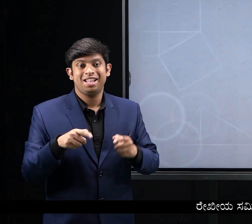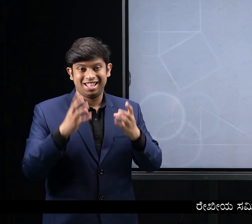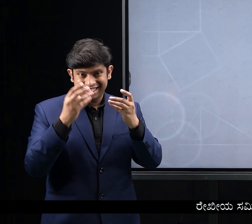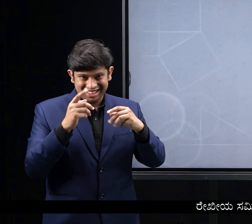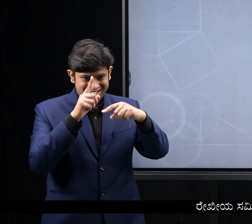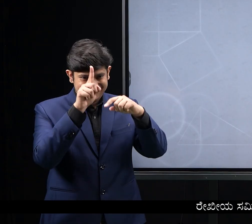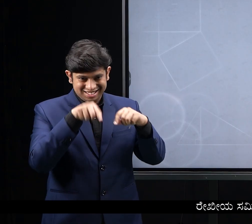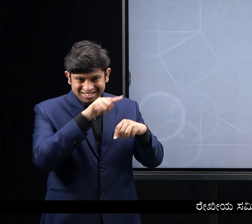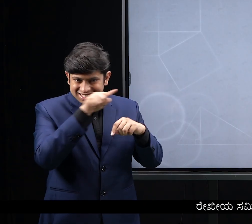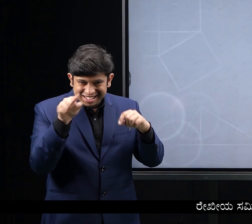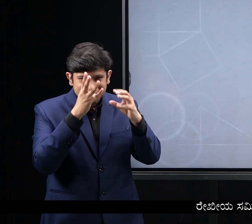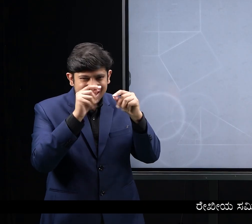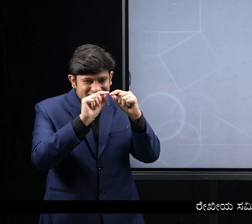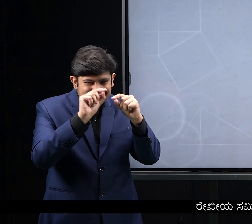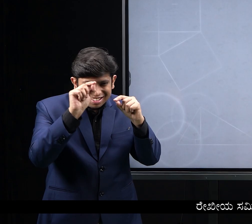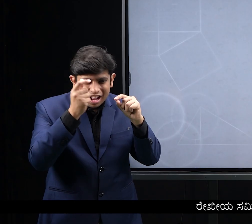ರೇಖೀಯ ಸಮೀಕರಣ.